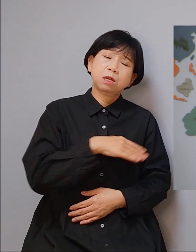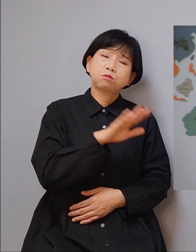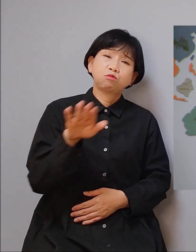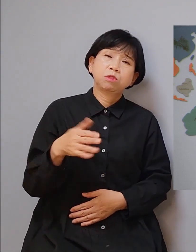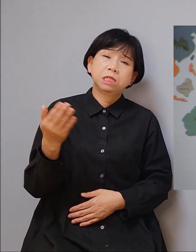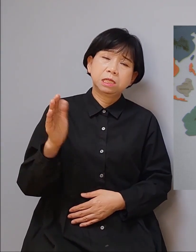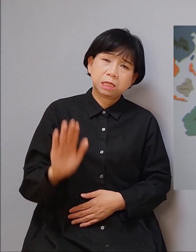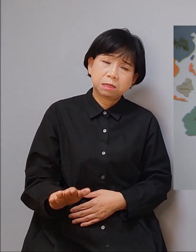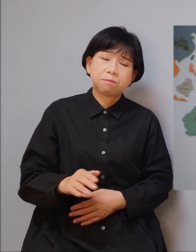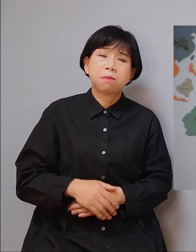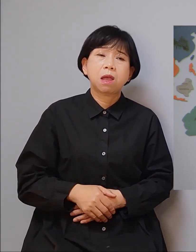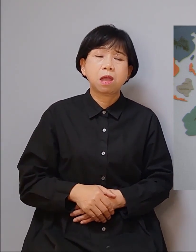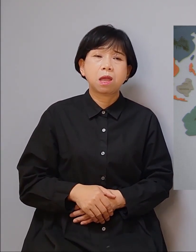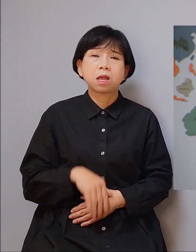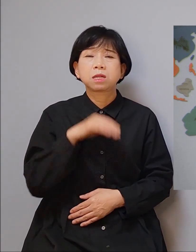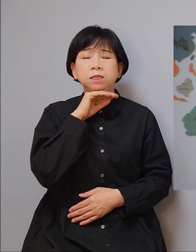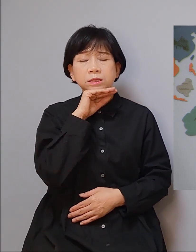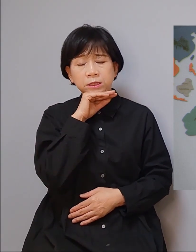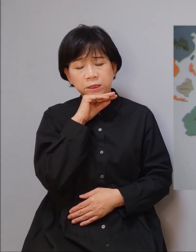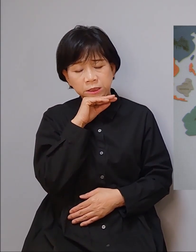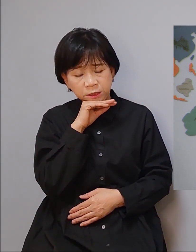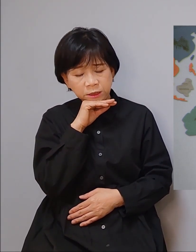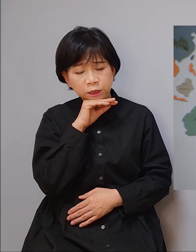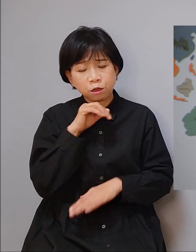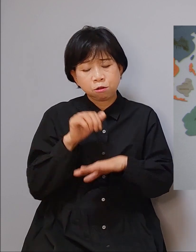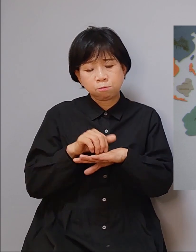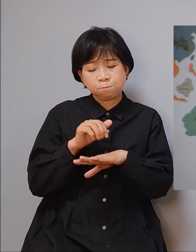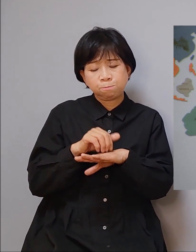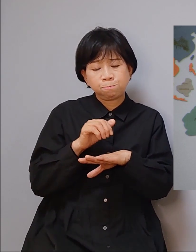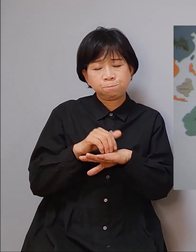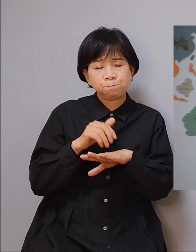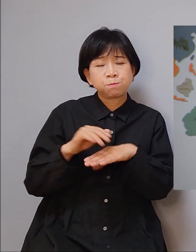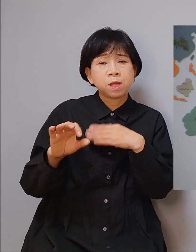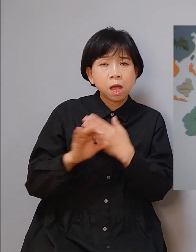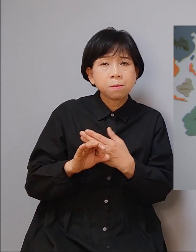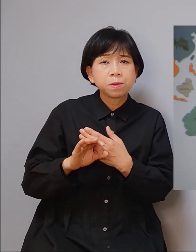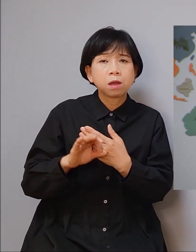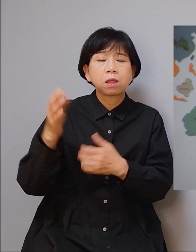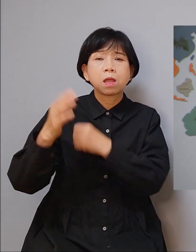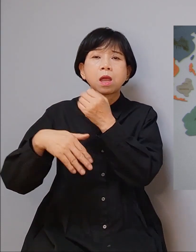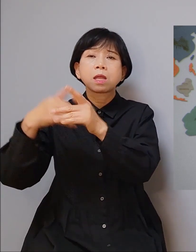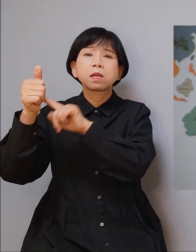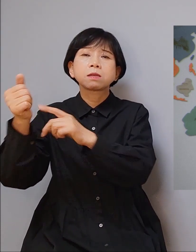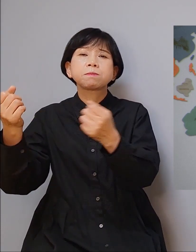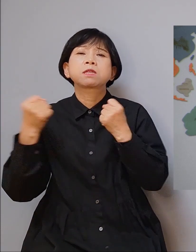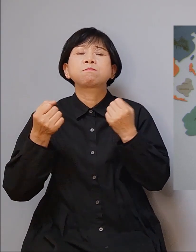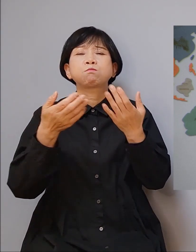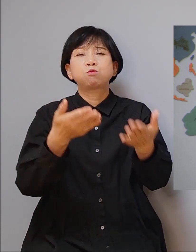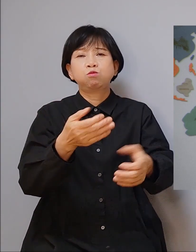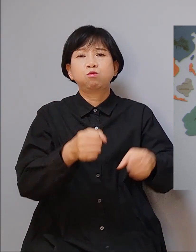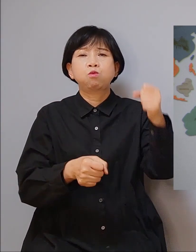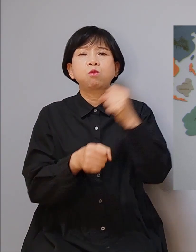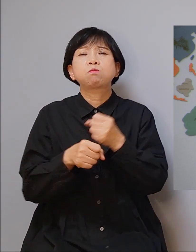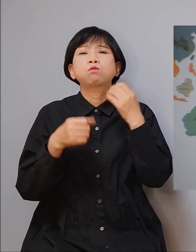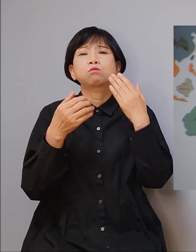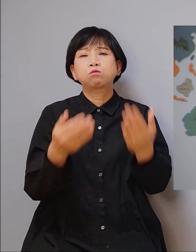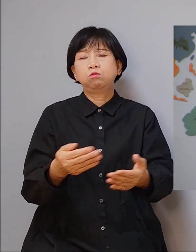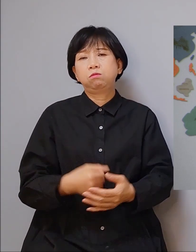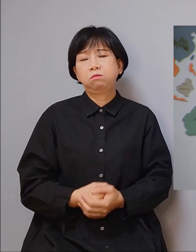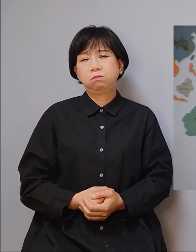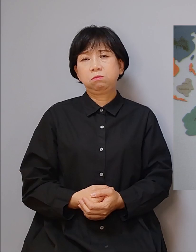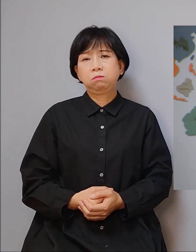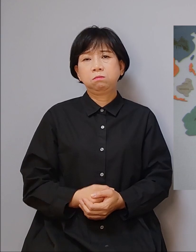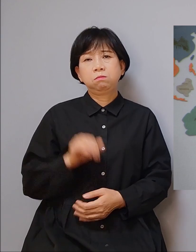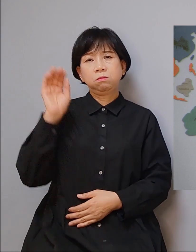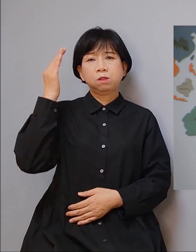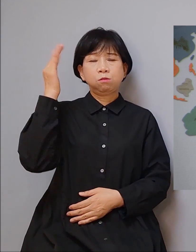기술을 잘 연마하고 있는지 보시고 하나님은 힘을 회복시켜 주시는 겁니다. 요즘